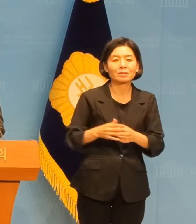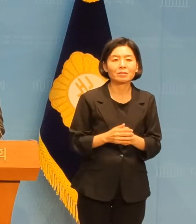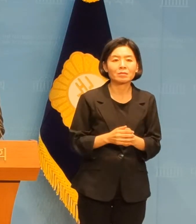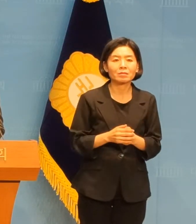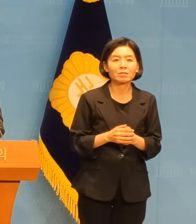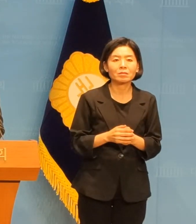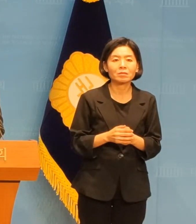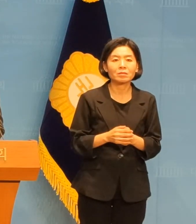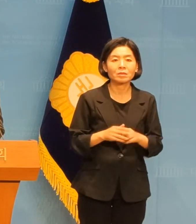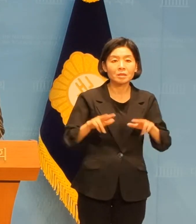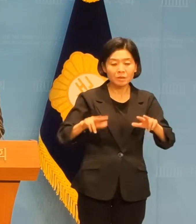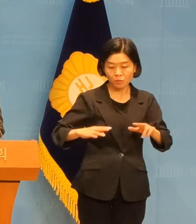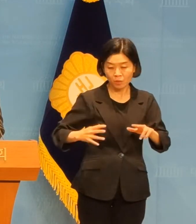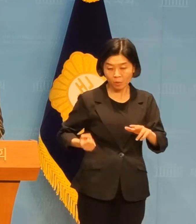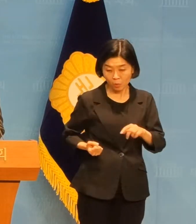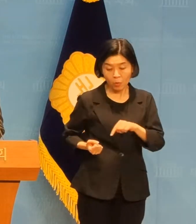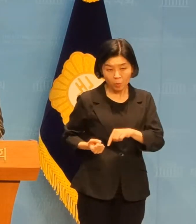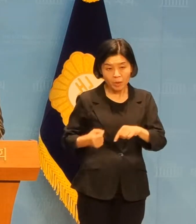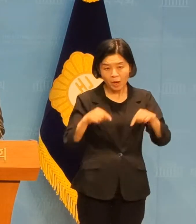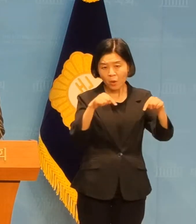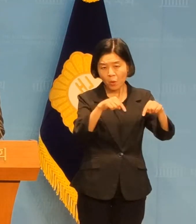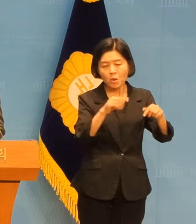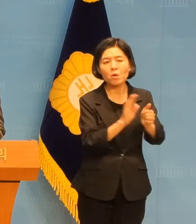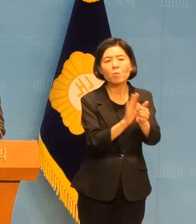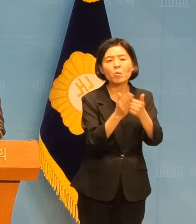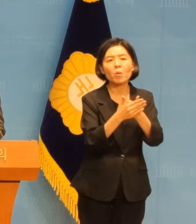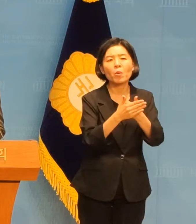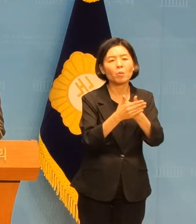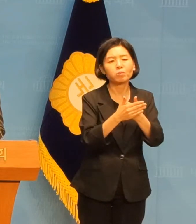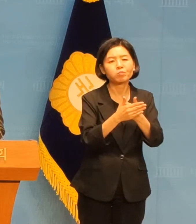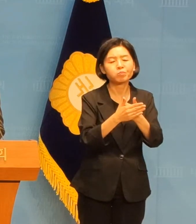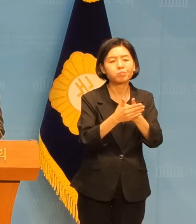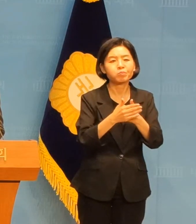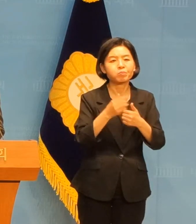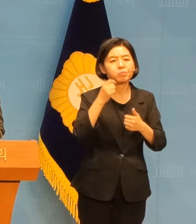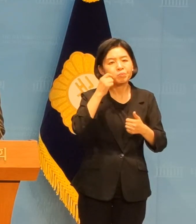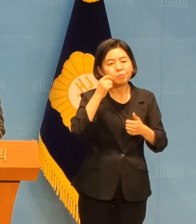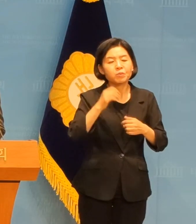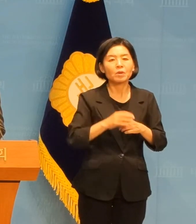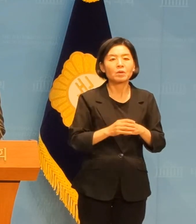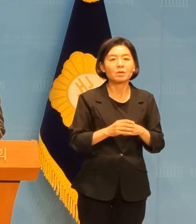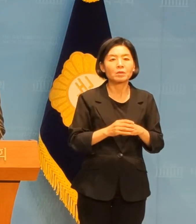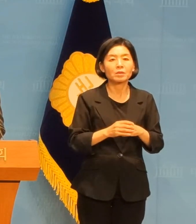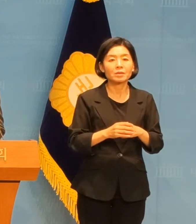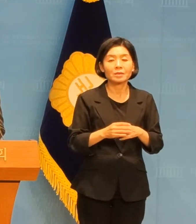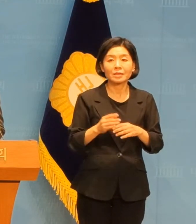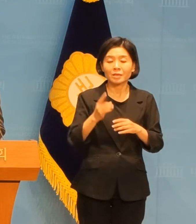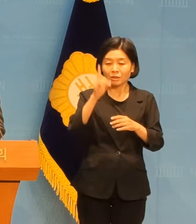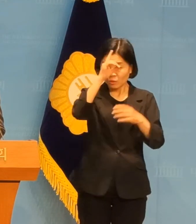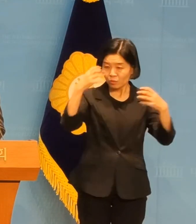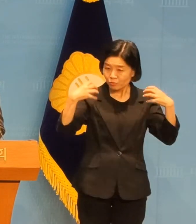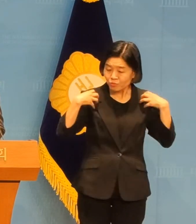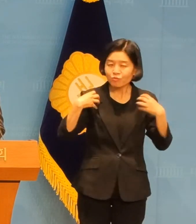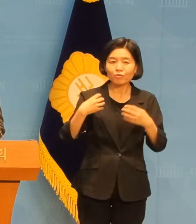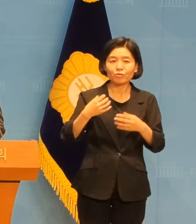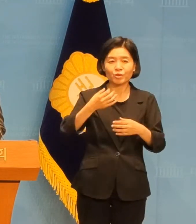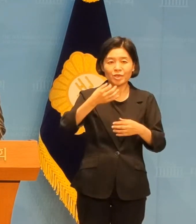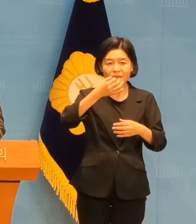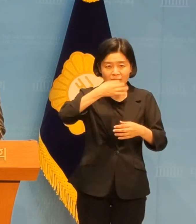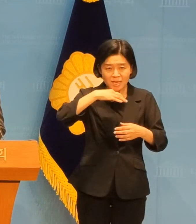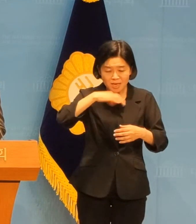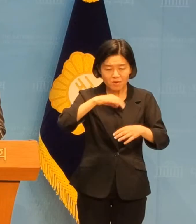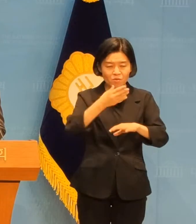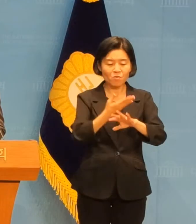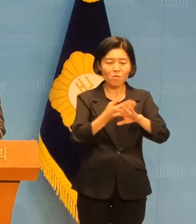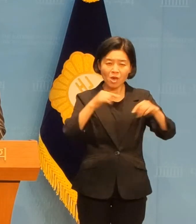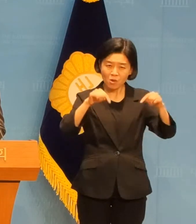현지 정부와 협조조차 제대로 이뤄내지 못하고 있는 것입니다. 실용 외교를 자처하는 이재명 정부의